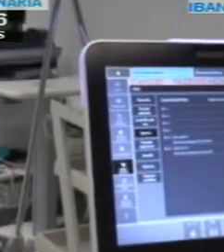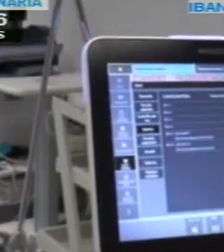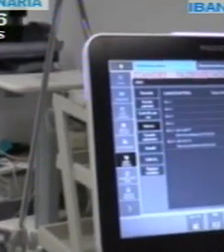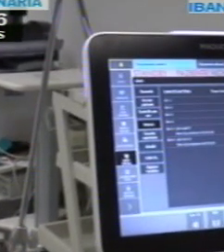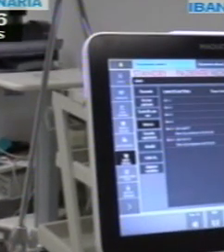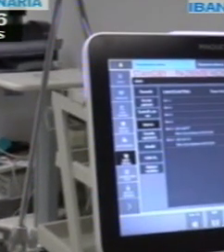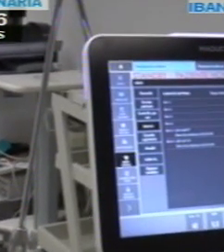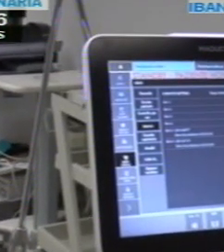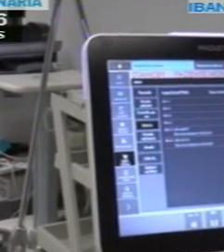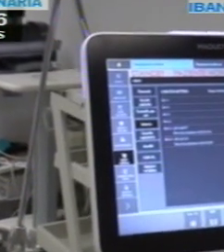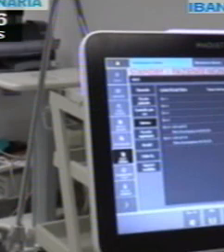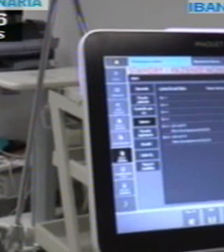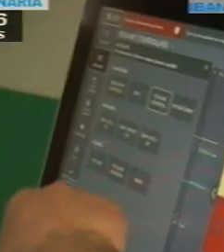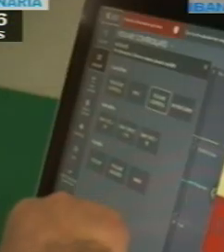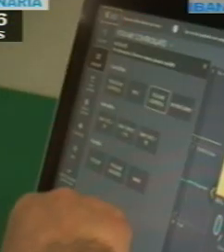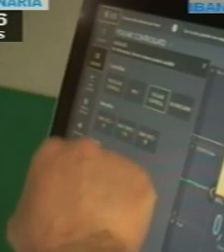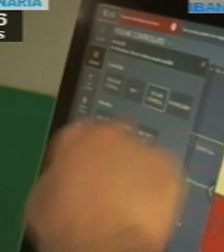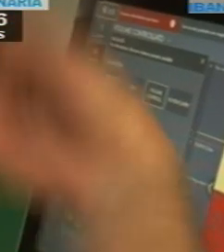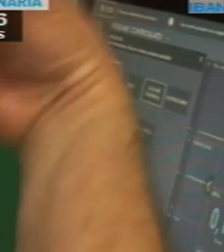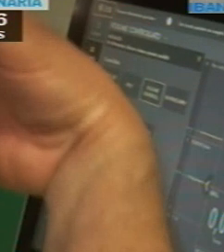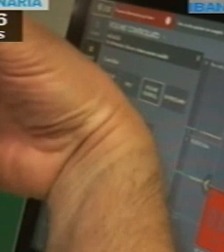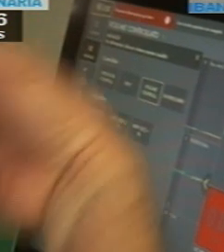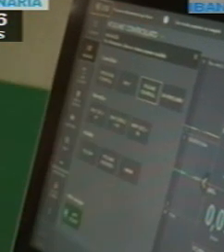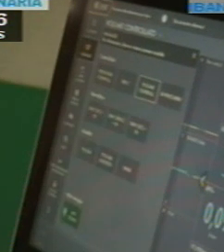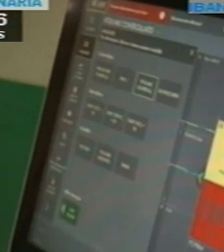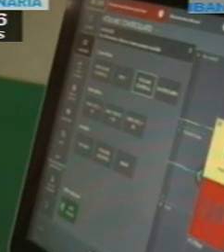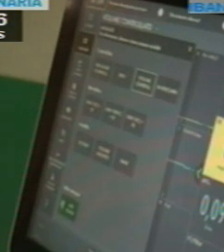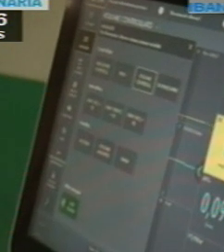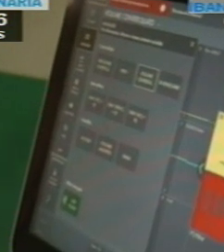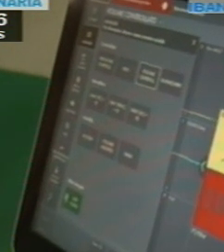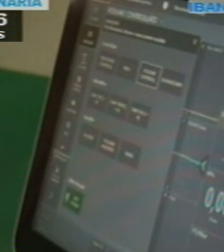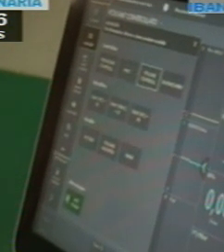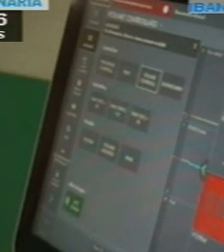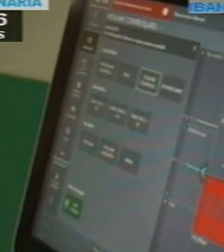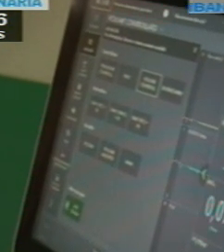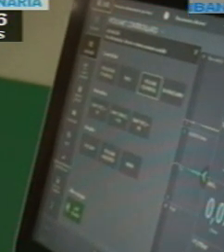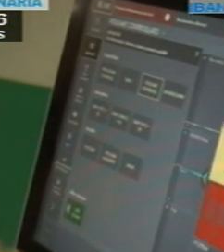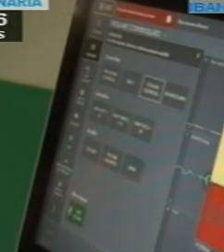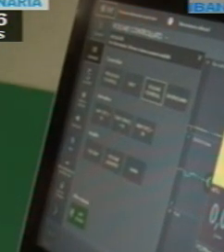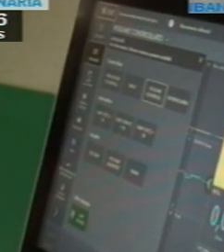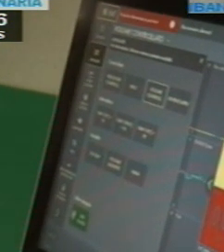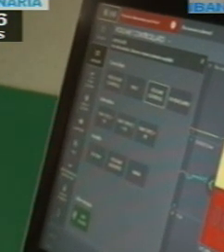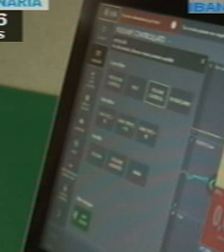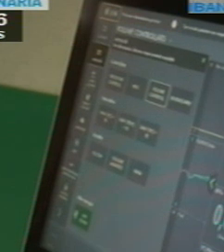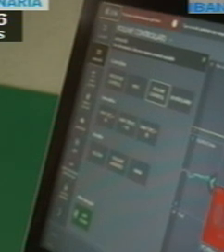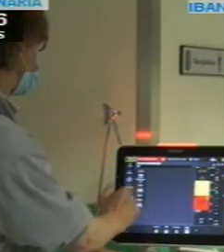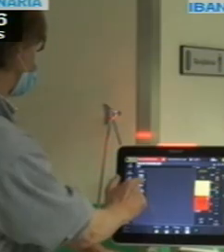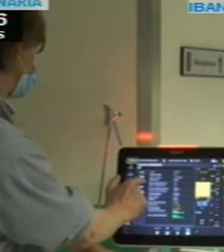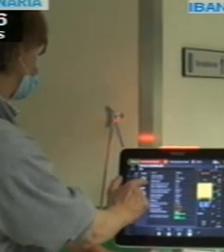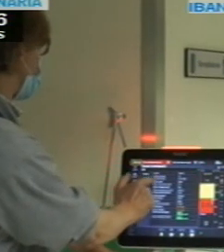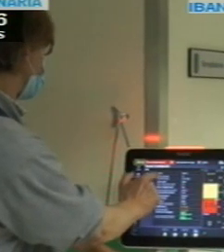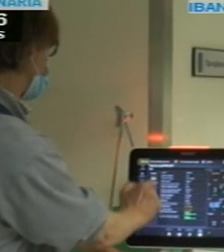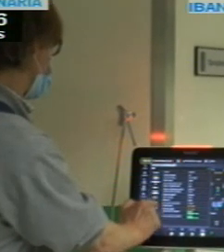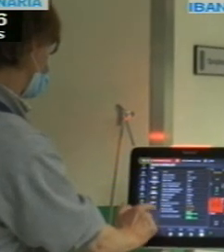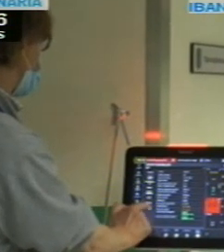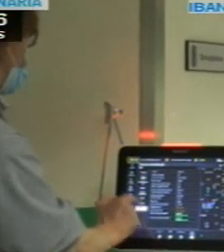vengono spesi. Apparecchiature del genere, anche quando finirà la fase acuta del coronavirus, serviranno a tutta la popolazione per i prossimi 10 anni. E